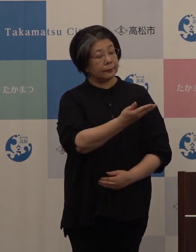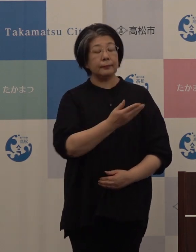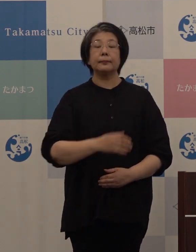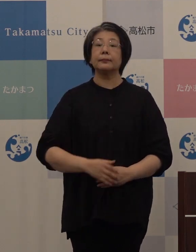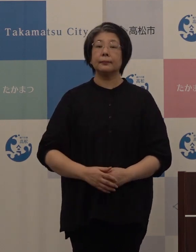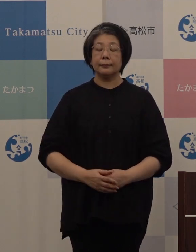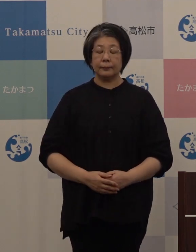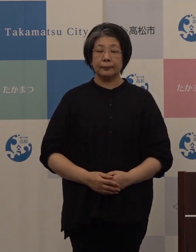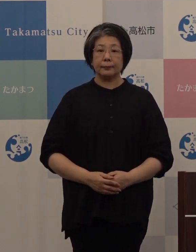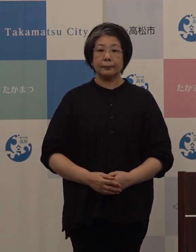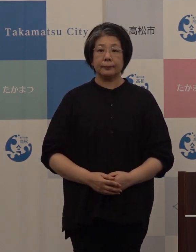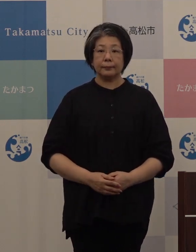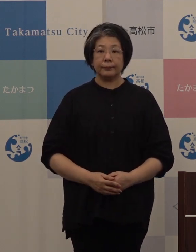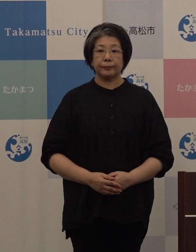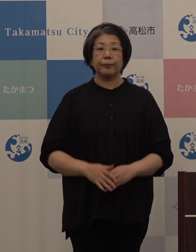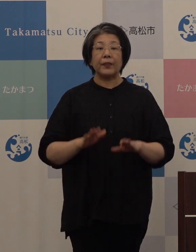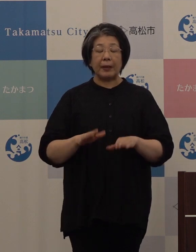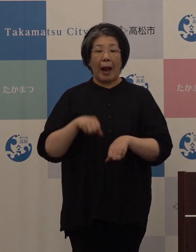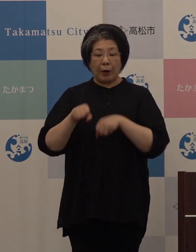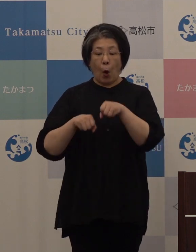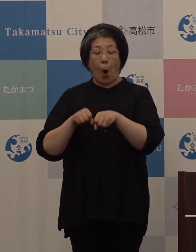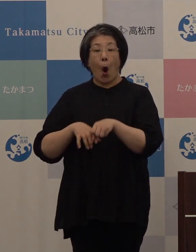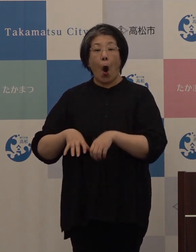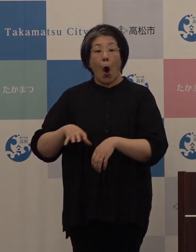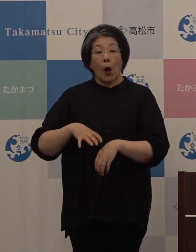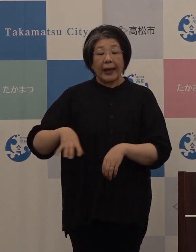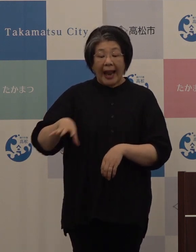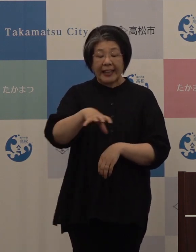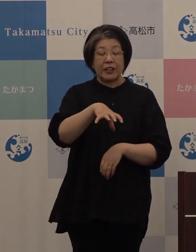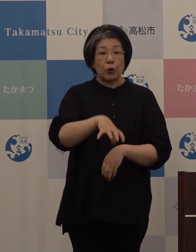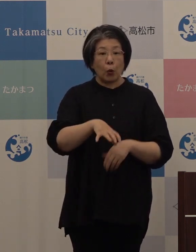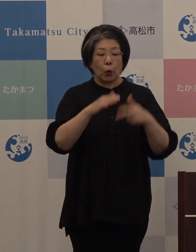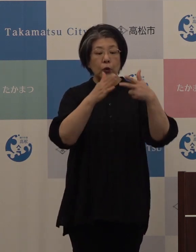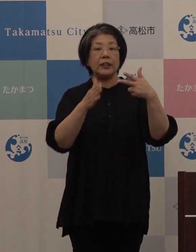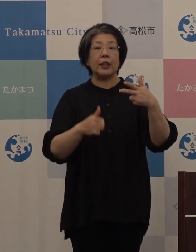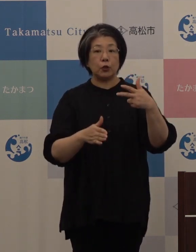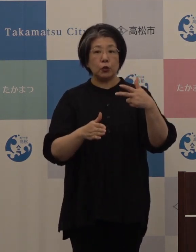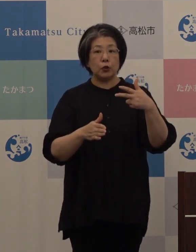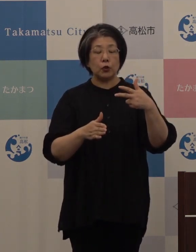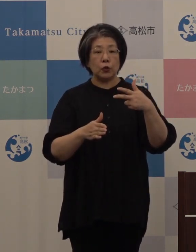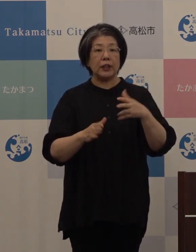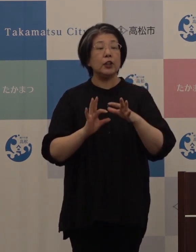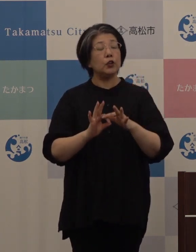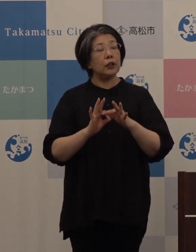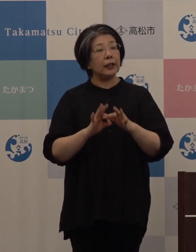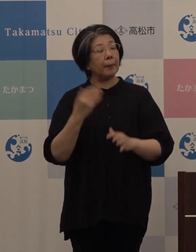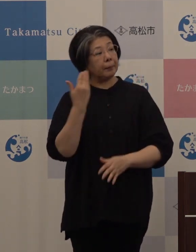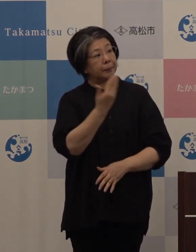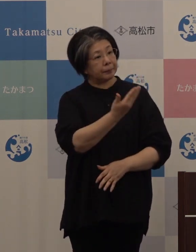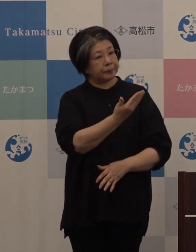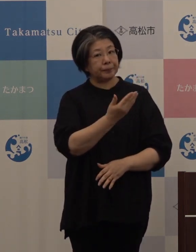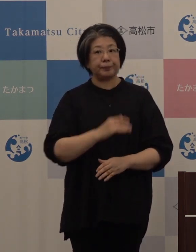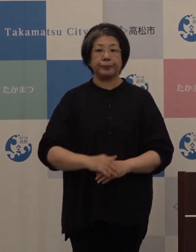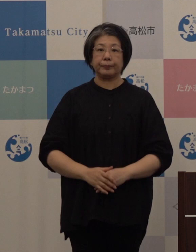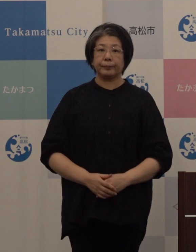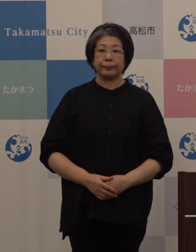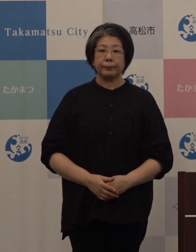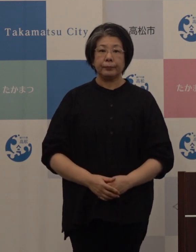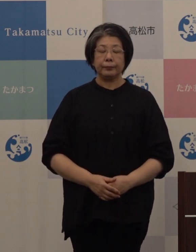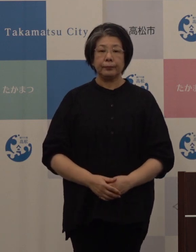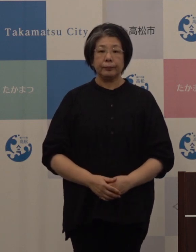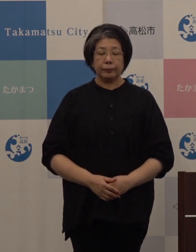日経新聞の鈴木です。今の競輪場に関してどういう設備にしていきたいかという市長のお考え教えていただければ